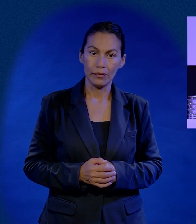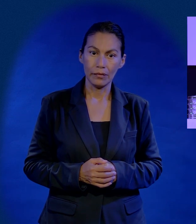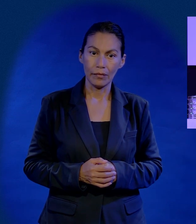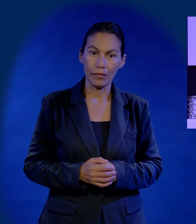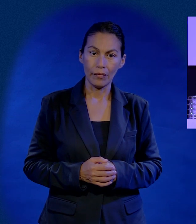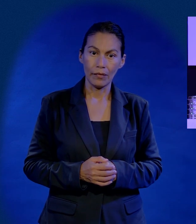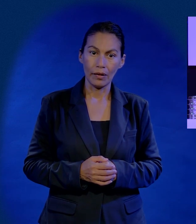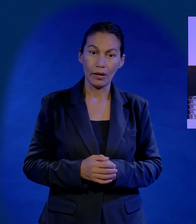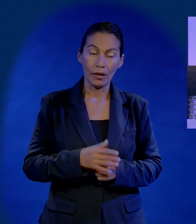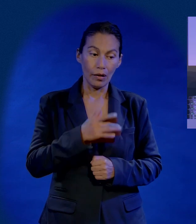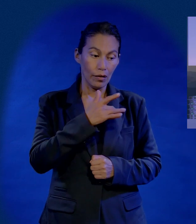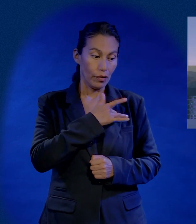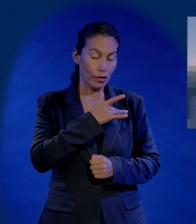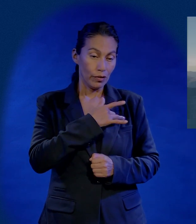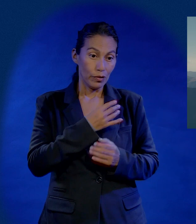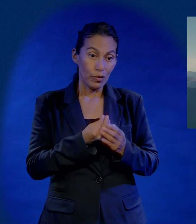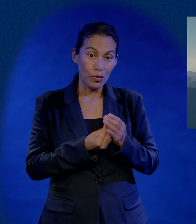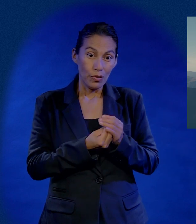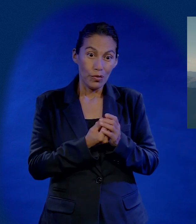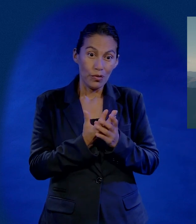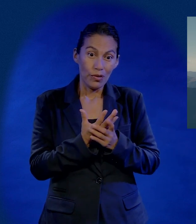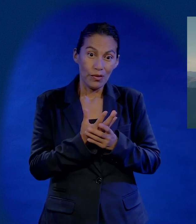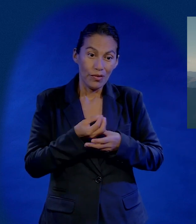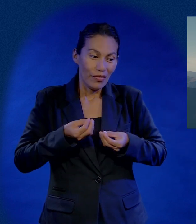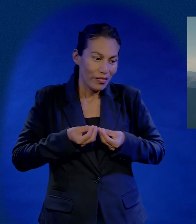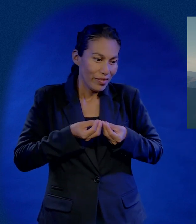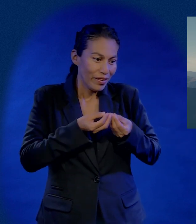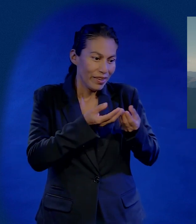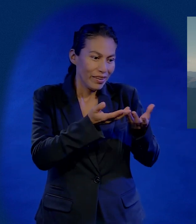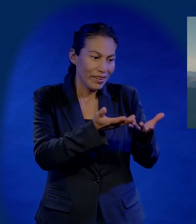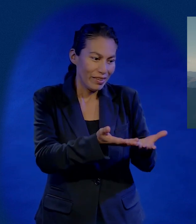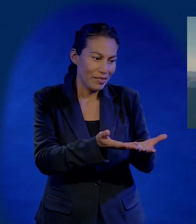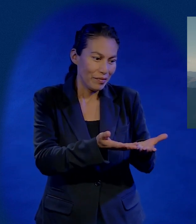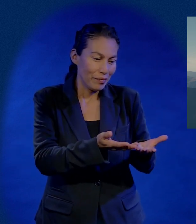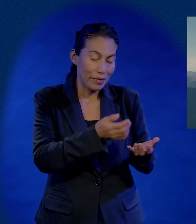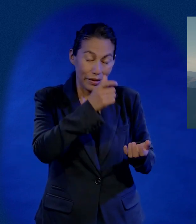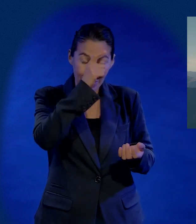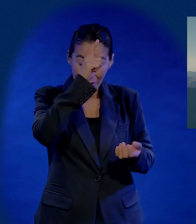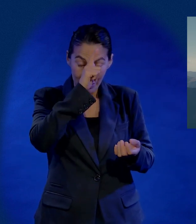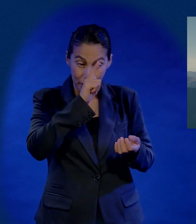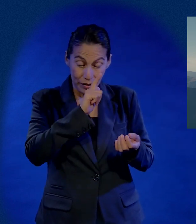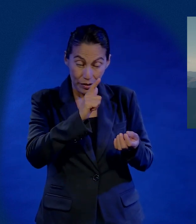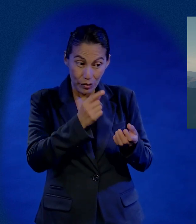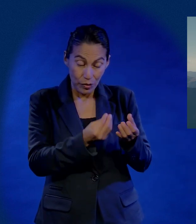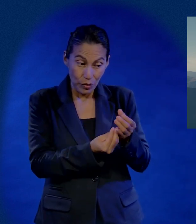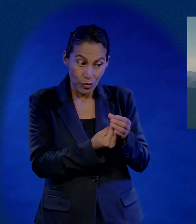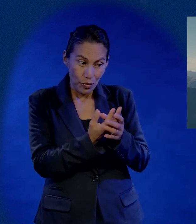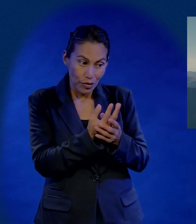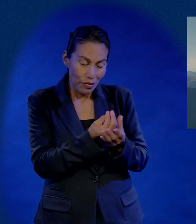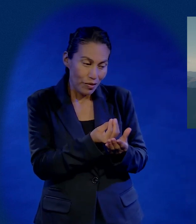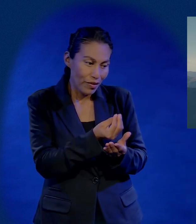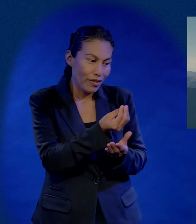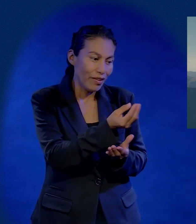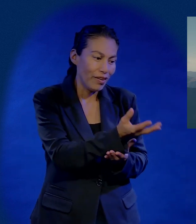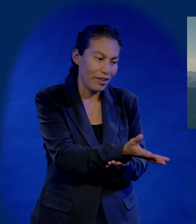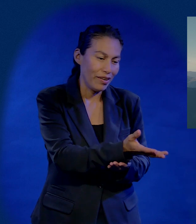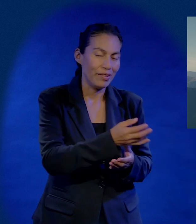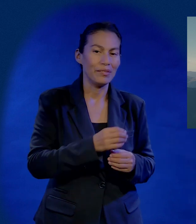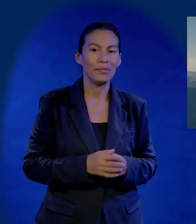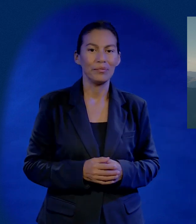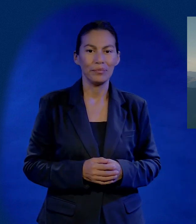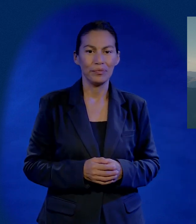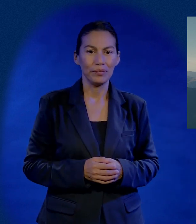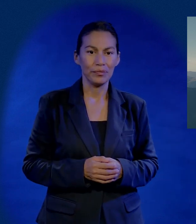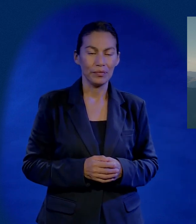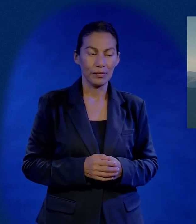Os daré corazón nuevo y pondré espíritu nuevo dentro de